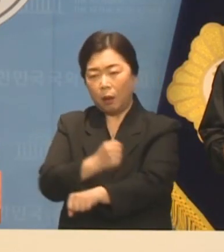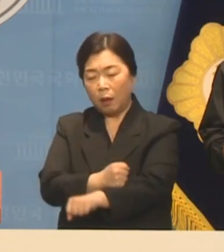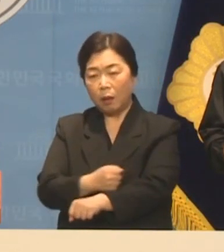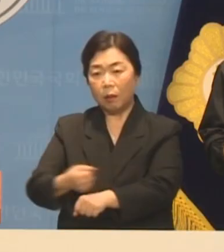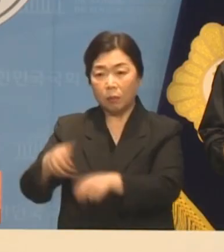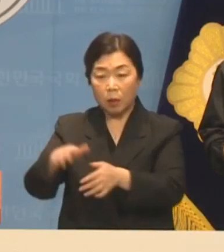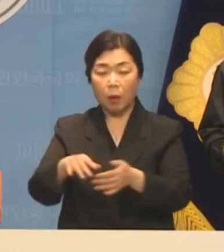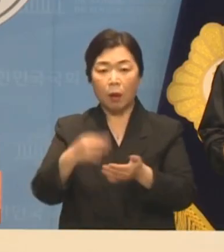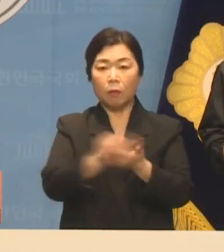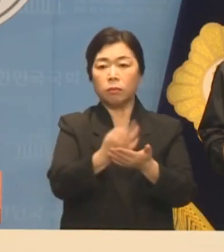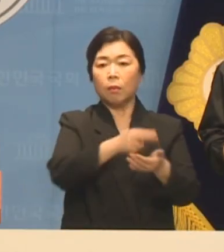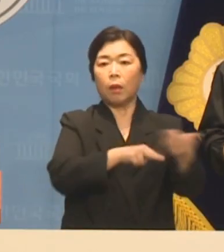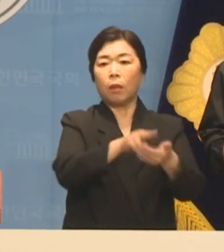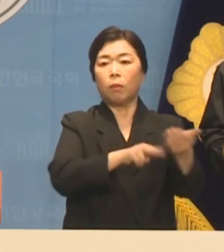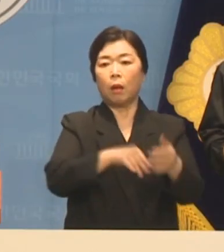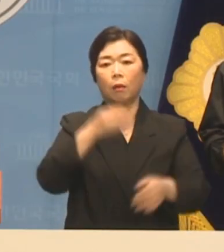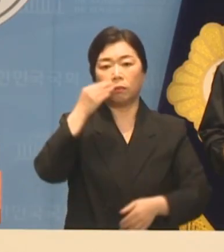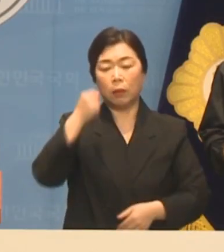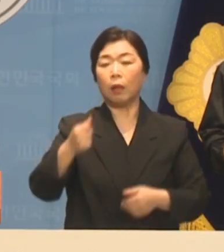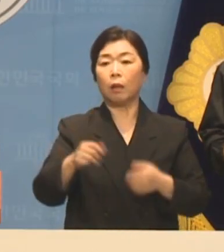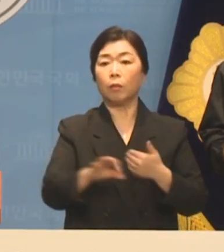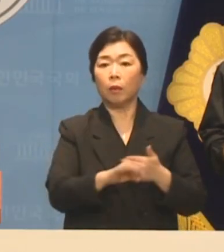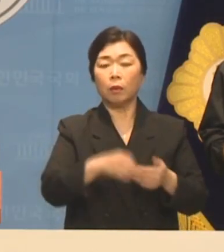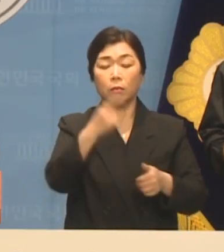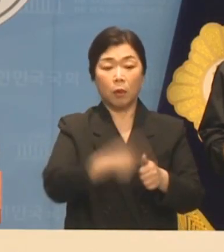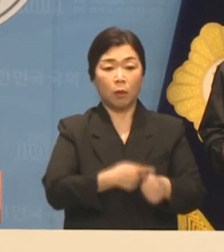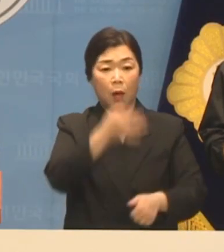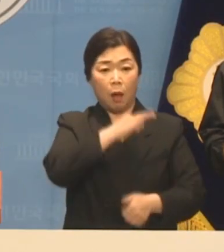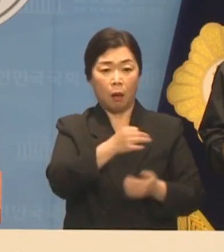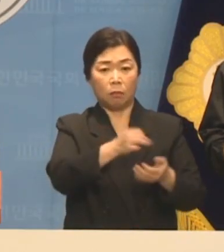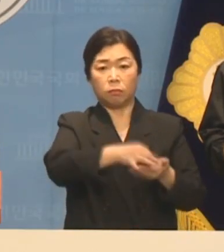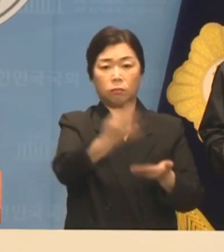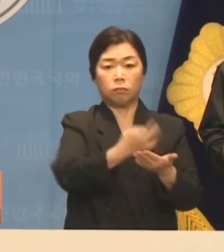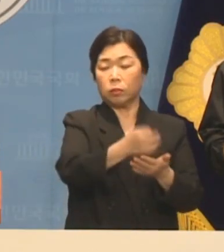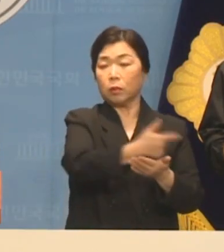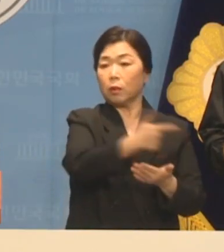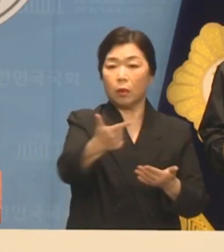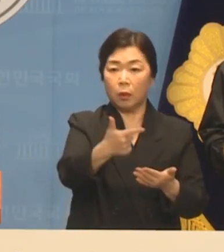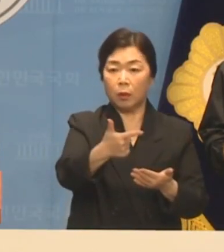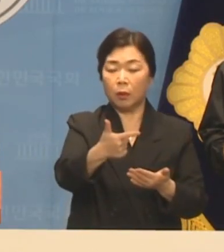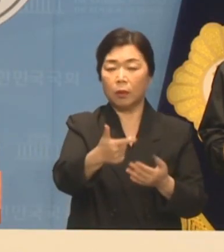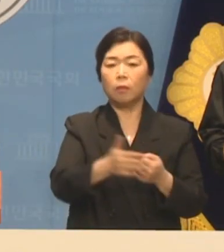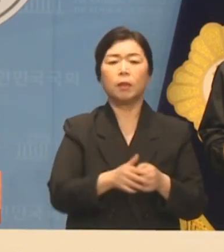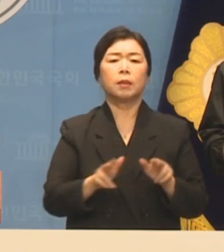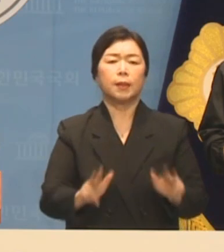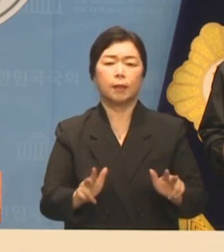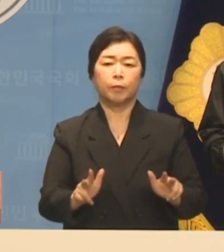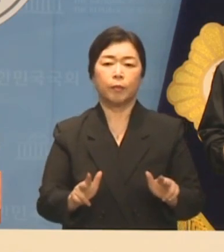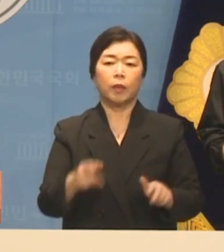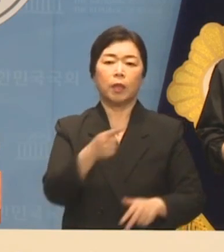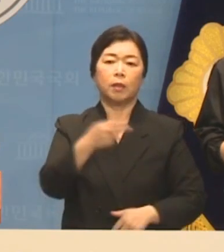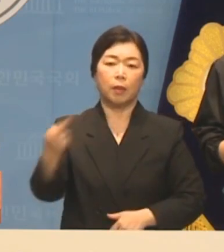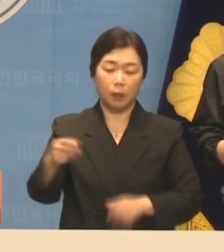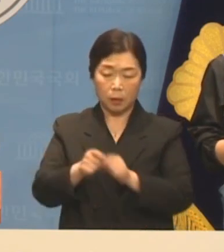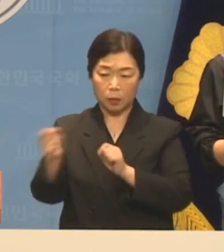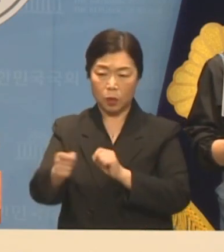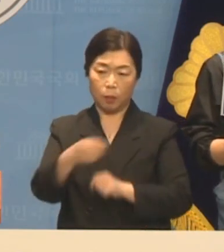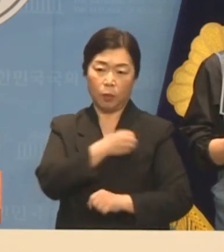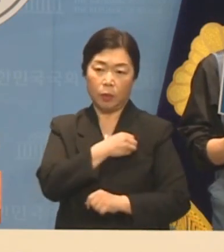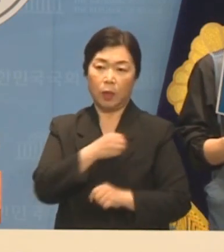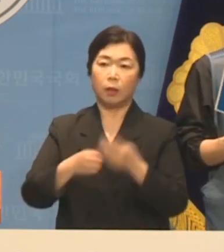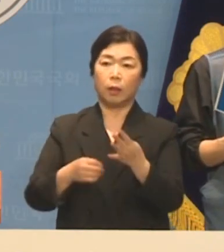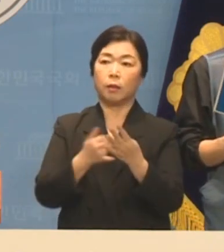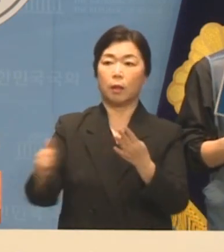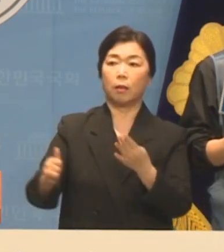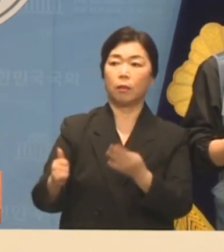바로 쿠팡 택배 노동자들이 흘린 땀일 것입니다. 쿠팡은 지금 즉시 쿠팡 일산지회 PJ분의 조합원 4명의